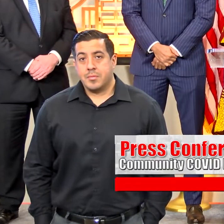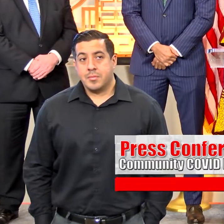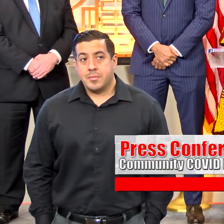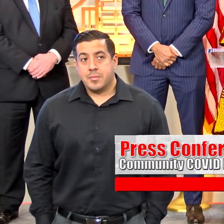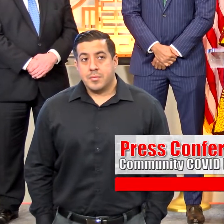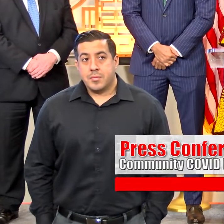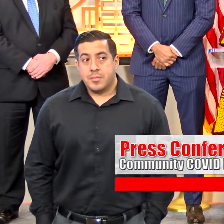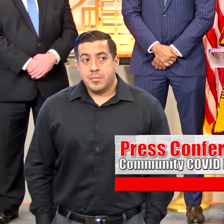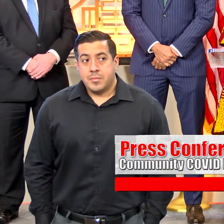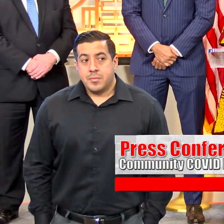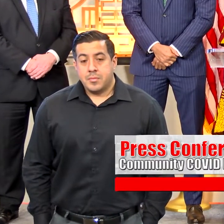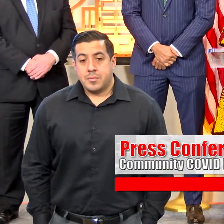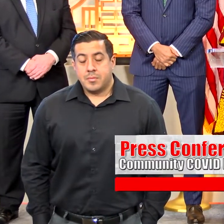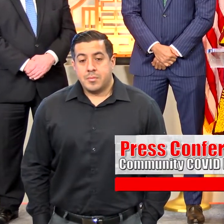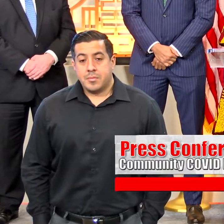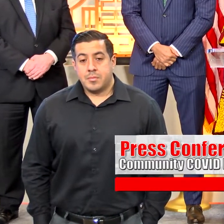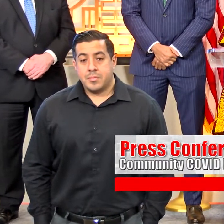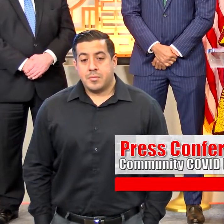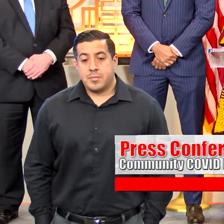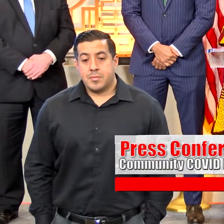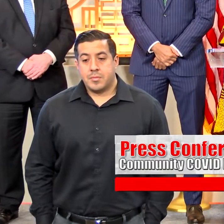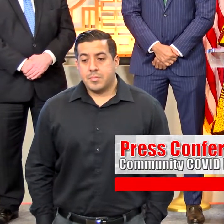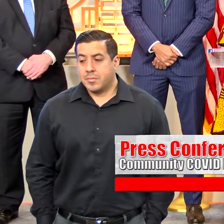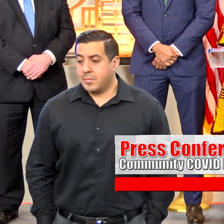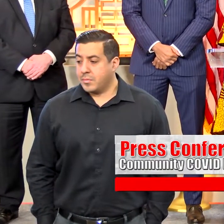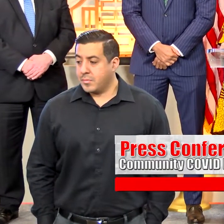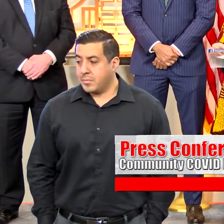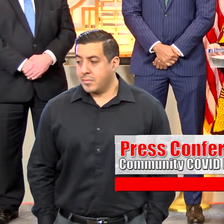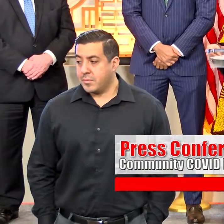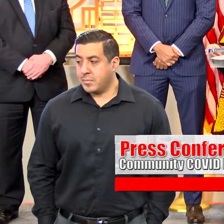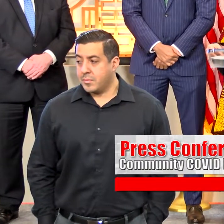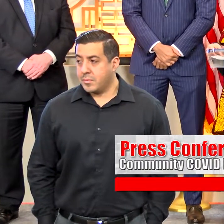quiero enfatizar los logros que ya hemos obtenido.